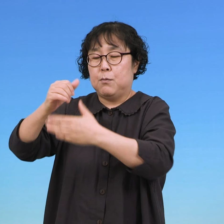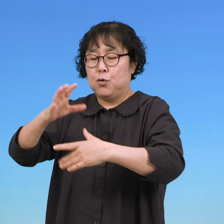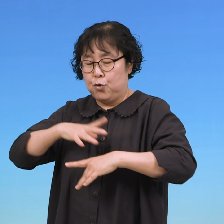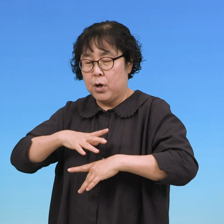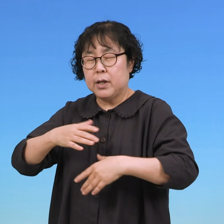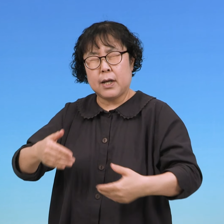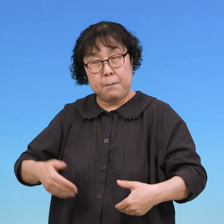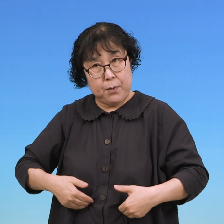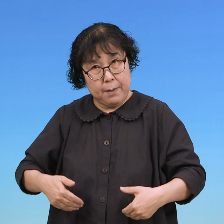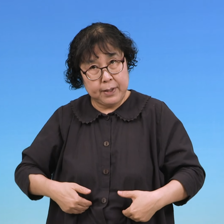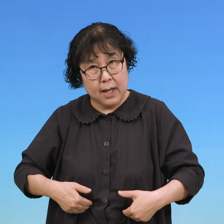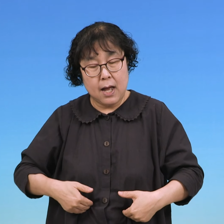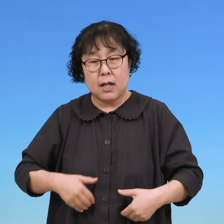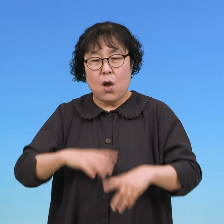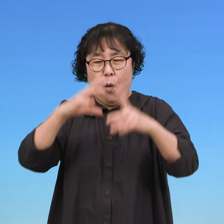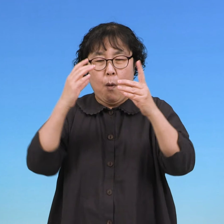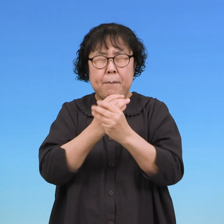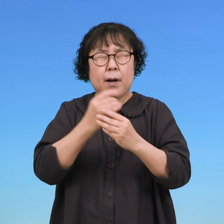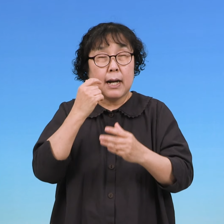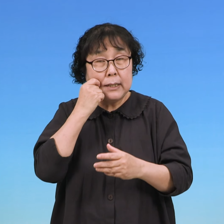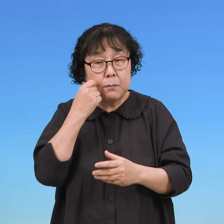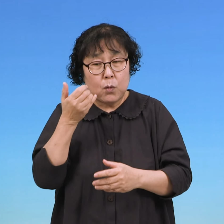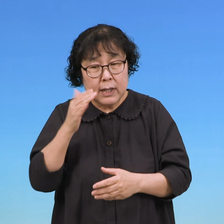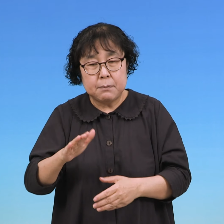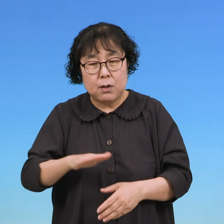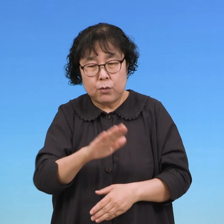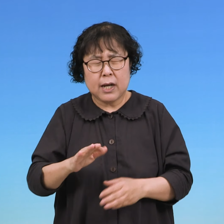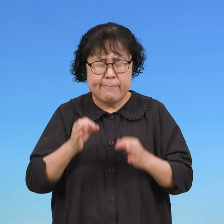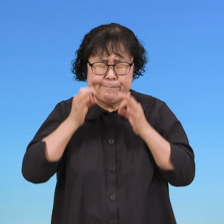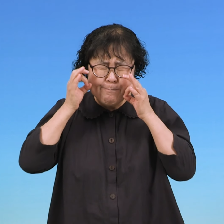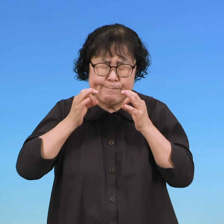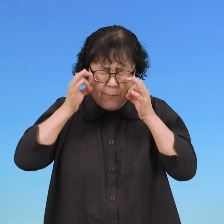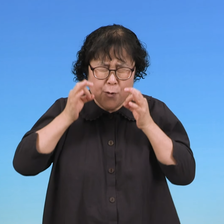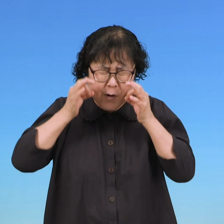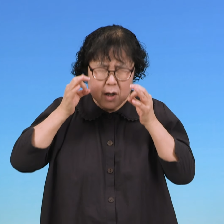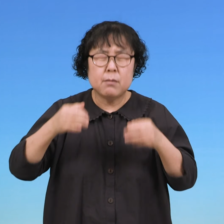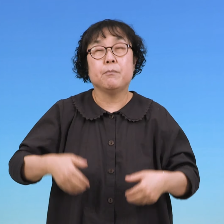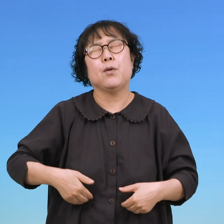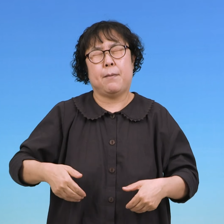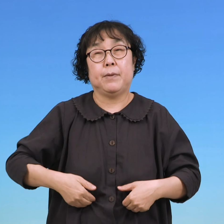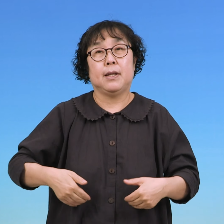완벽하겠습니까? 그러나 몸부림은 치는 거 아닙니까? 몸부림은 쳐야 되는 거 아니냐고요.